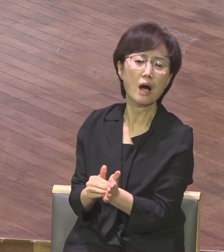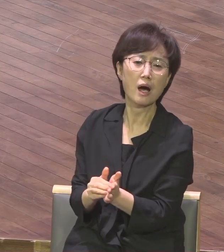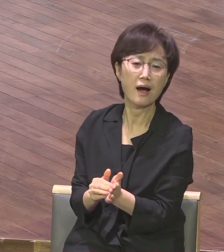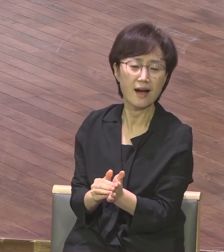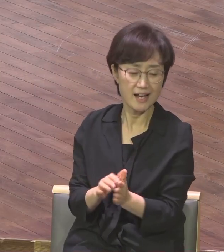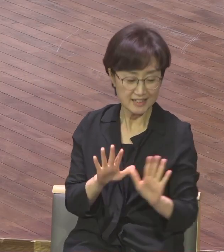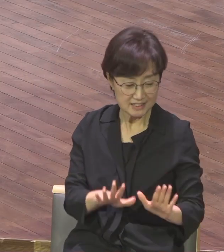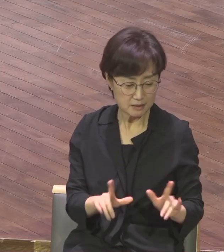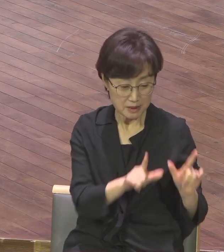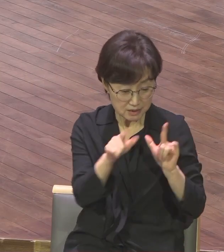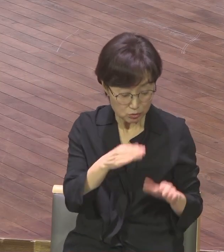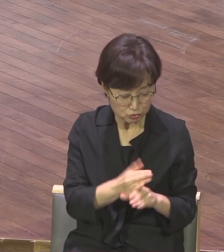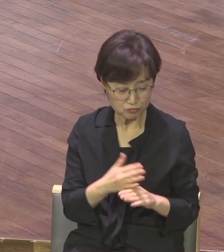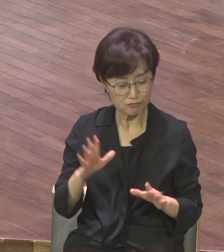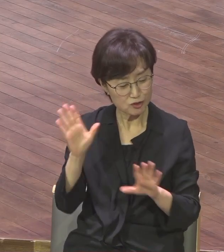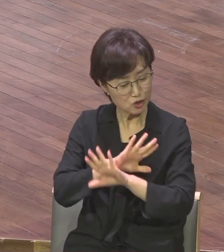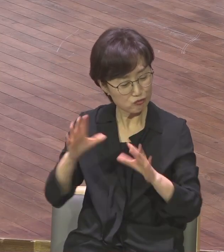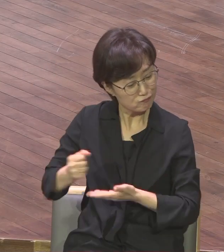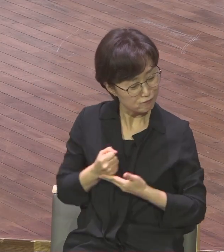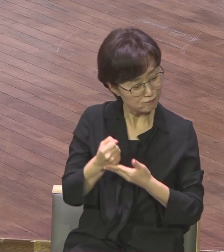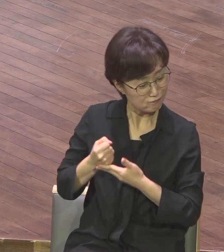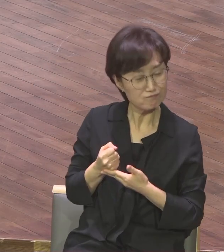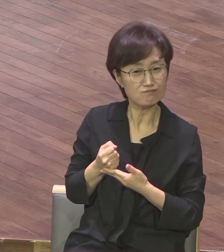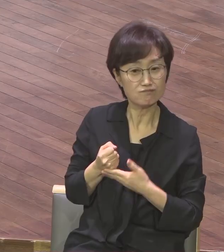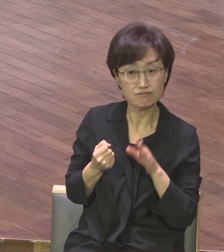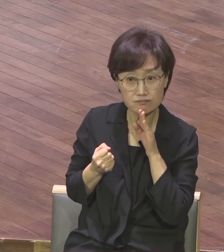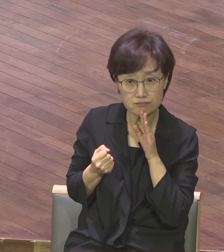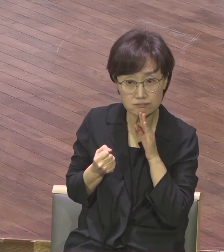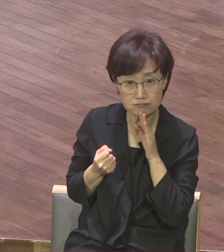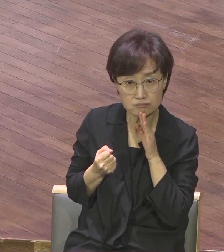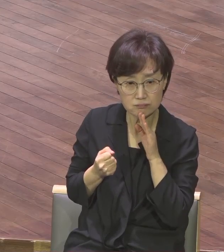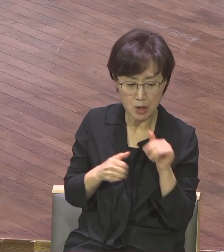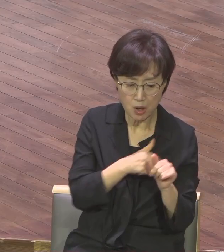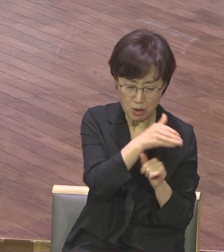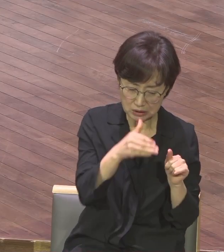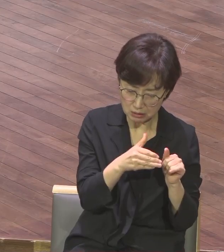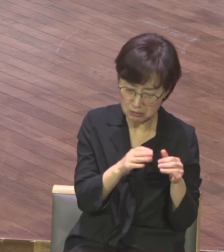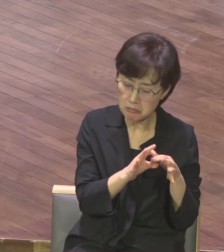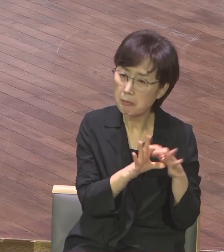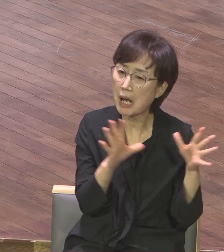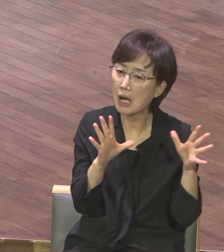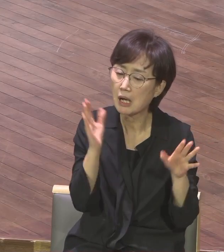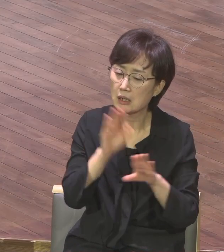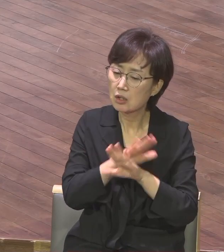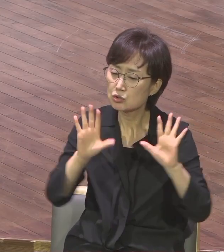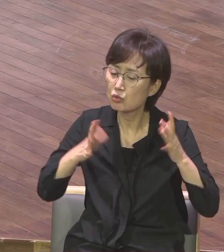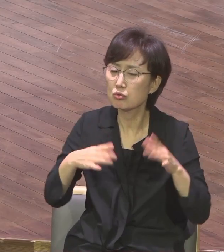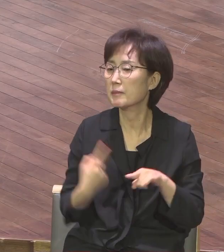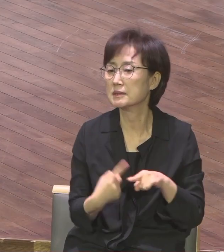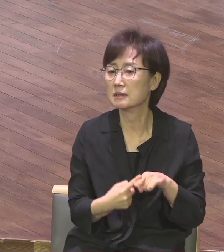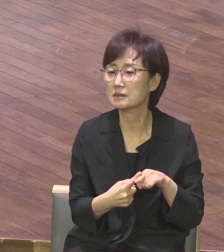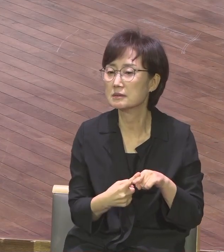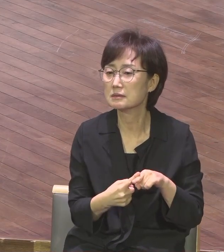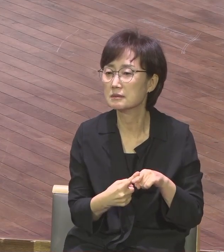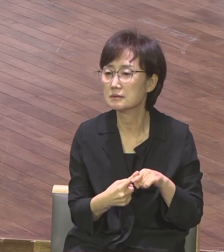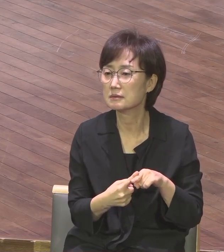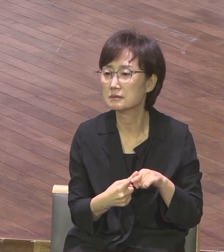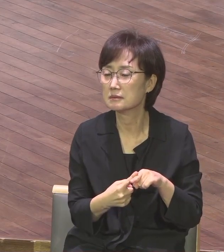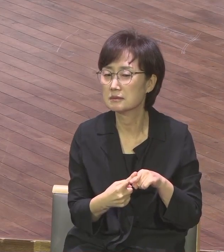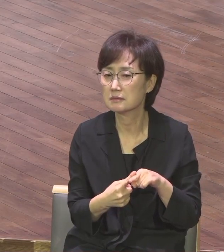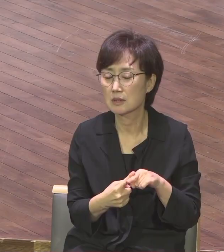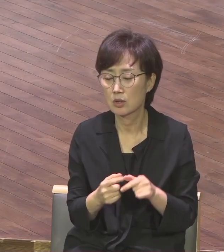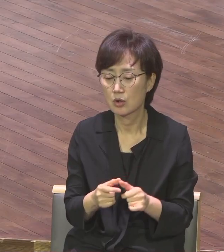무조건 이유 없이 환경 상관없이 천국 누립시다. 이런 구원의 확신이